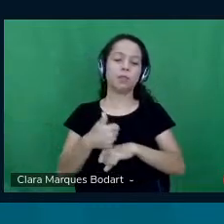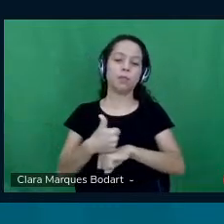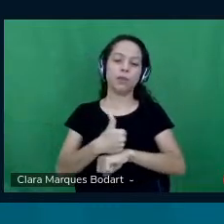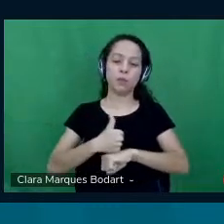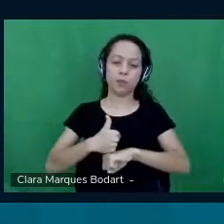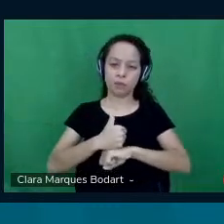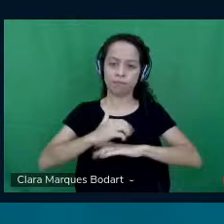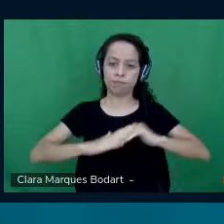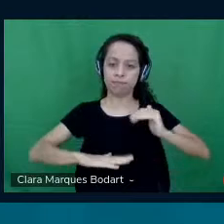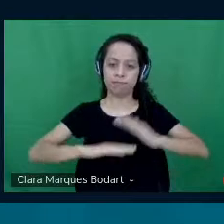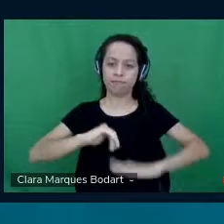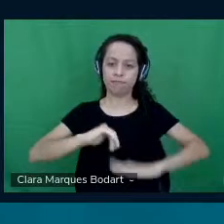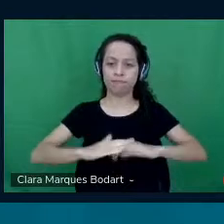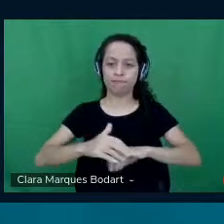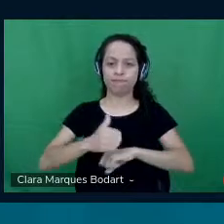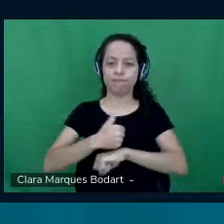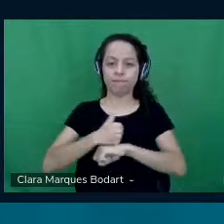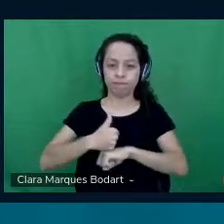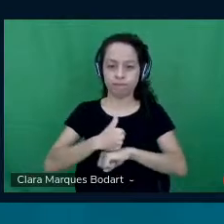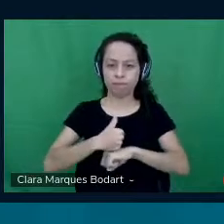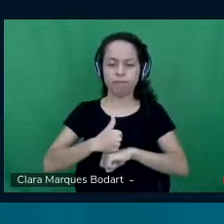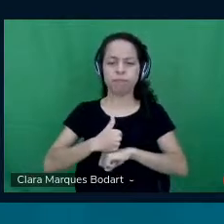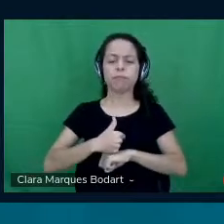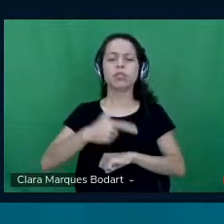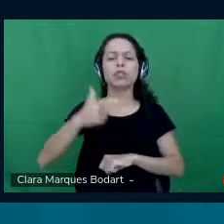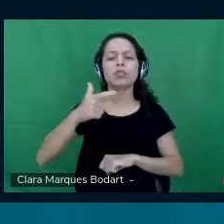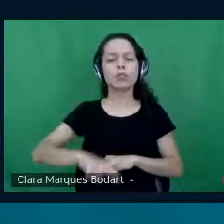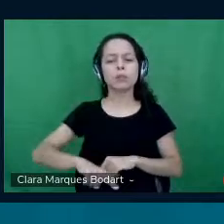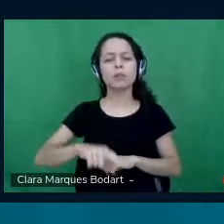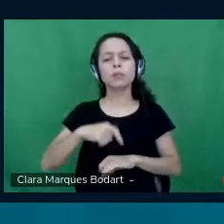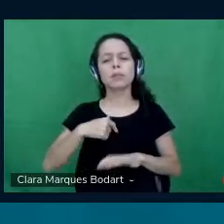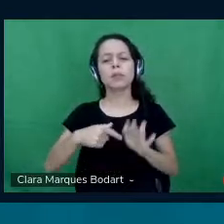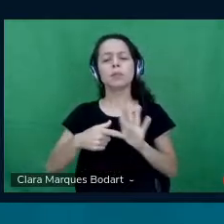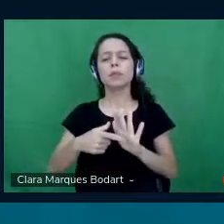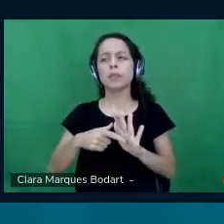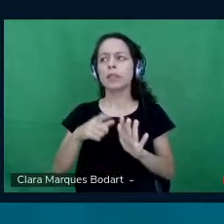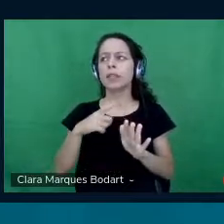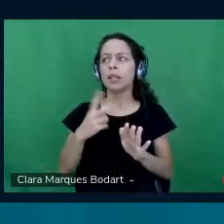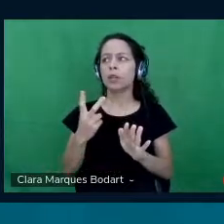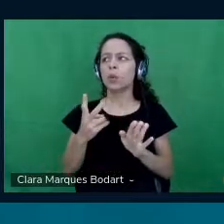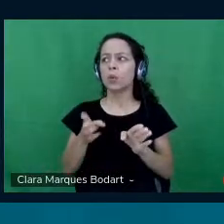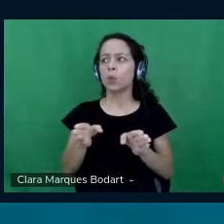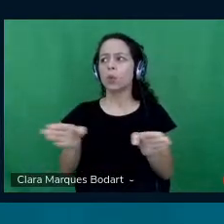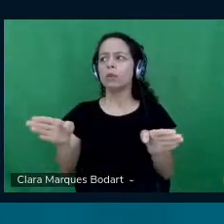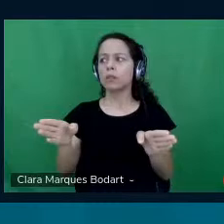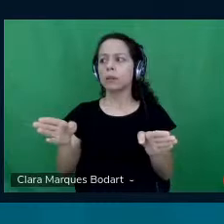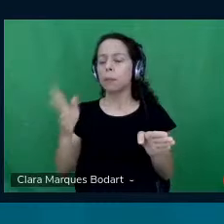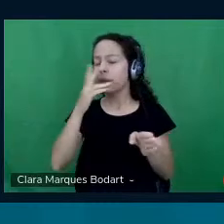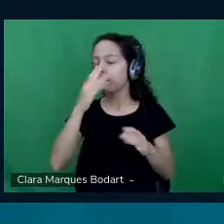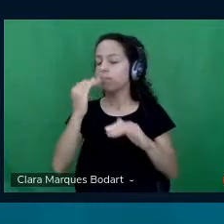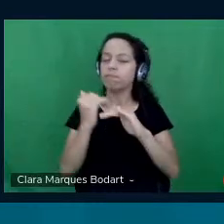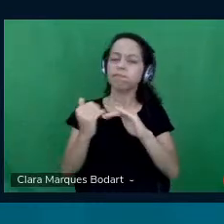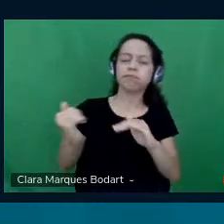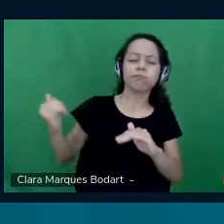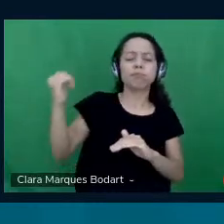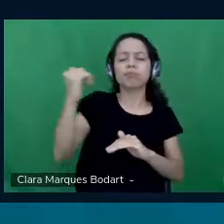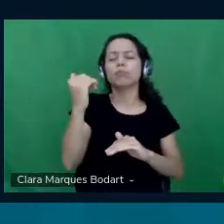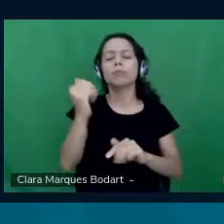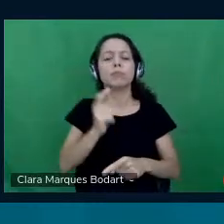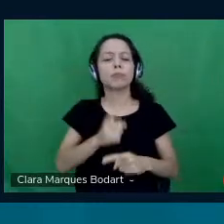uma vez, por que, que eu disse supera em tese a dualidade? Porque torna todo mundo,